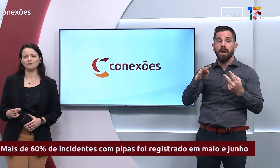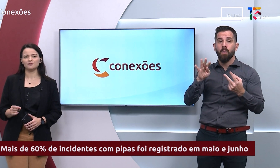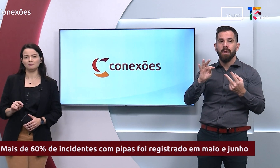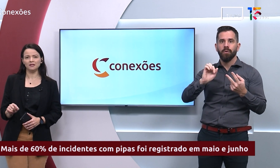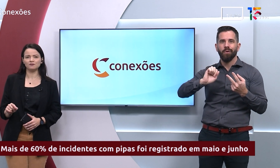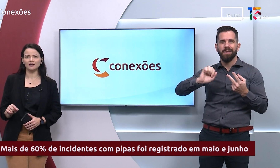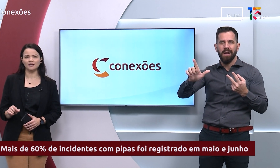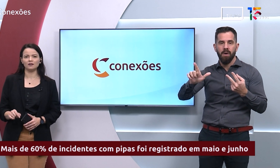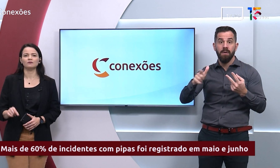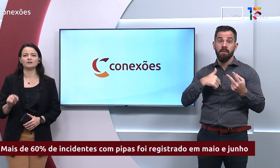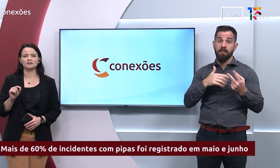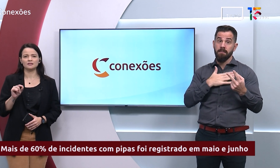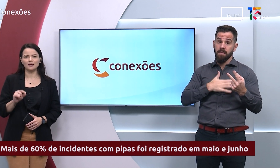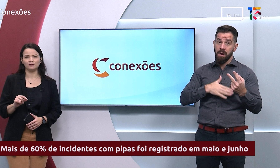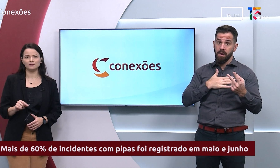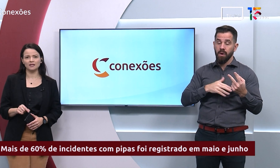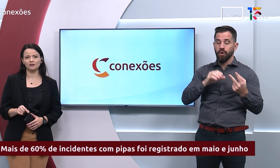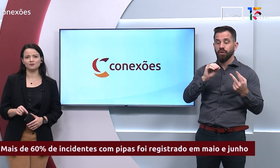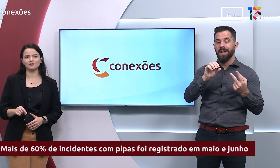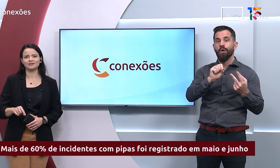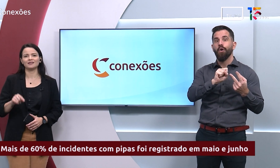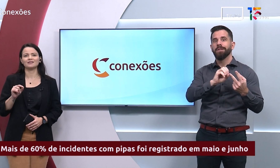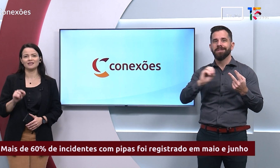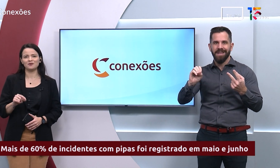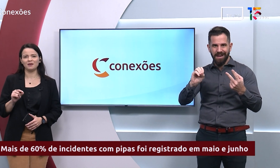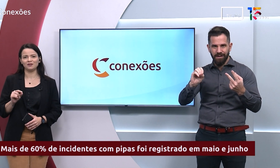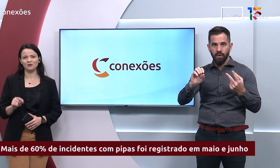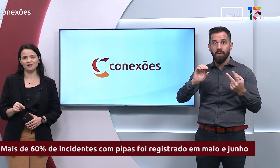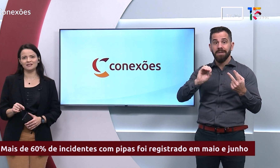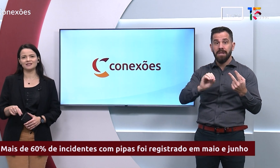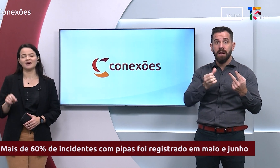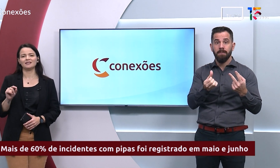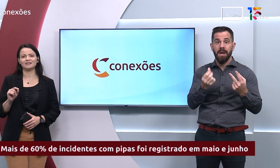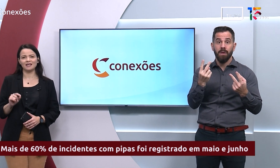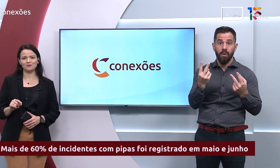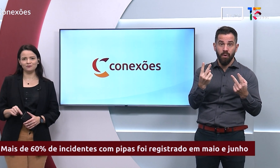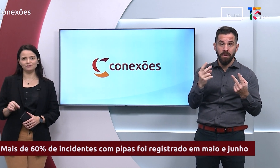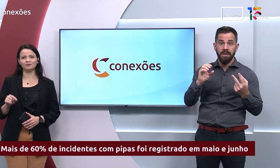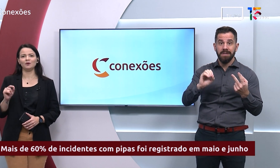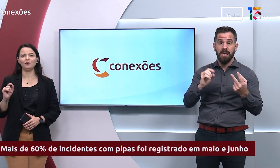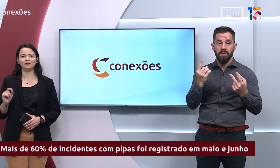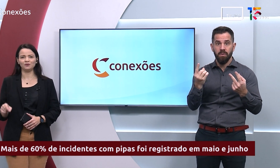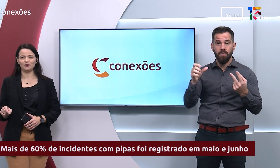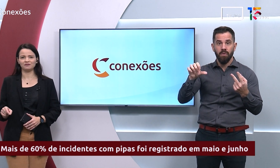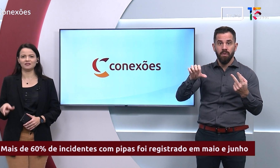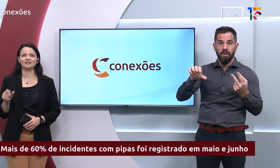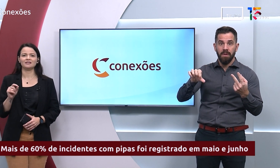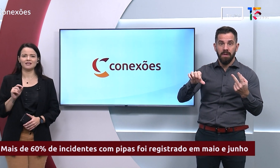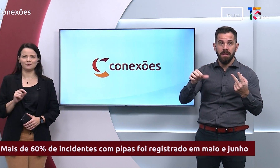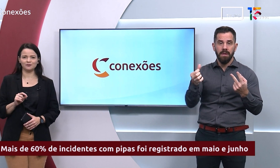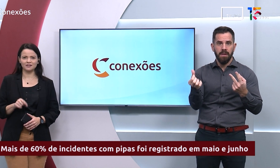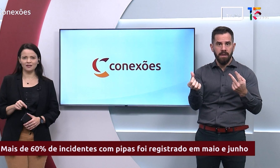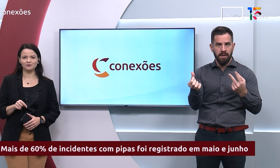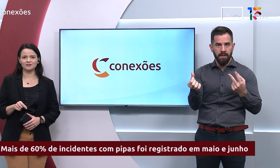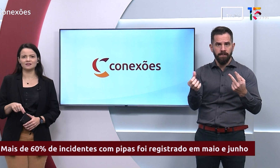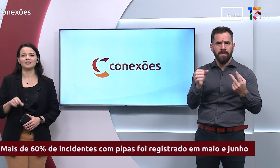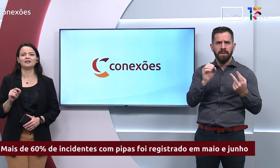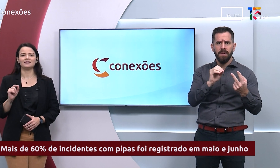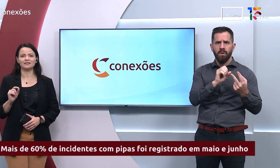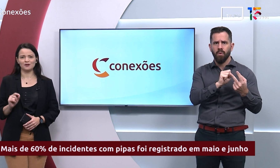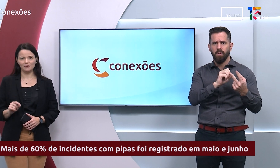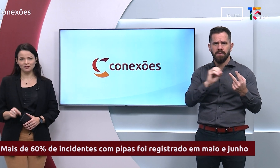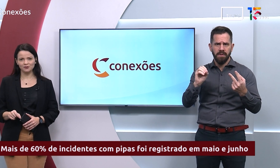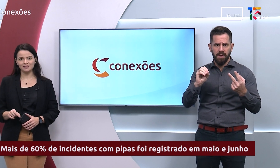Vou falar para você bem devagarinho: 0800 062 0189.